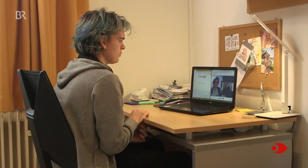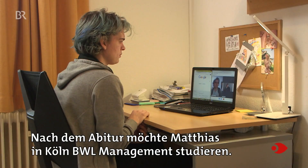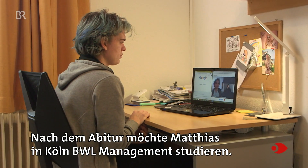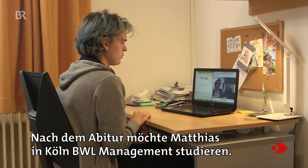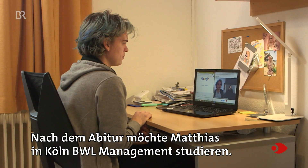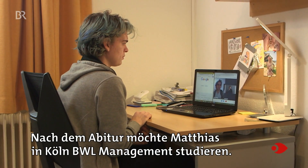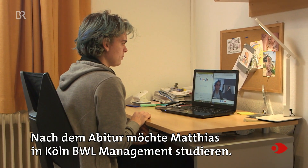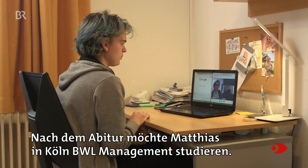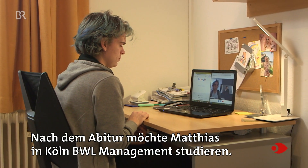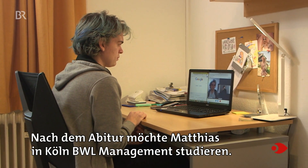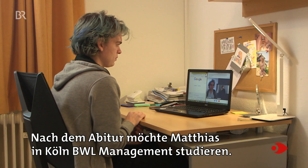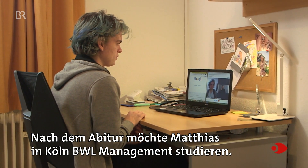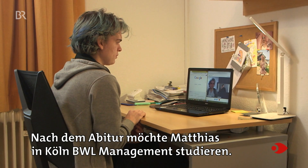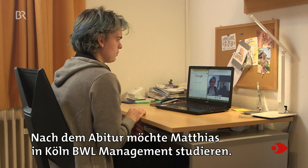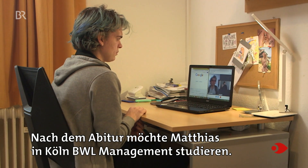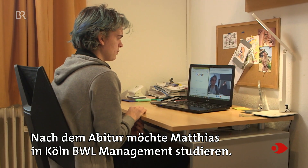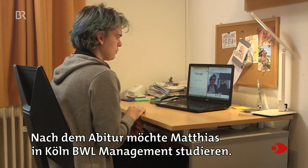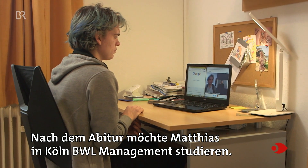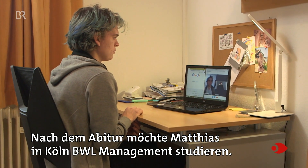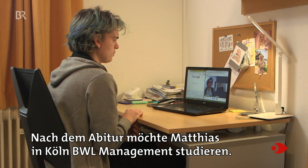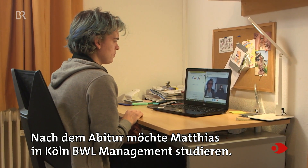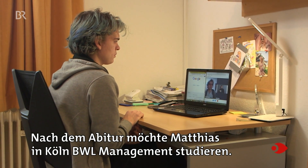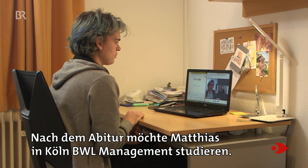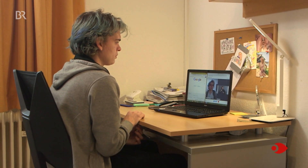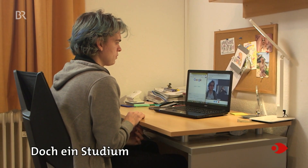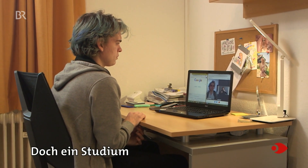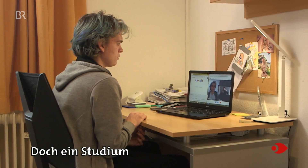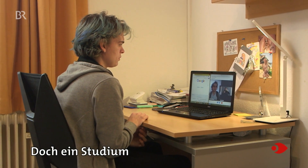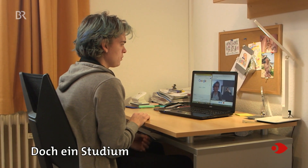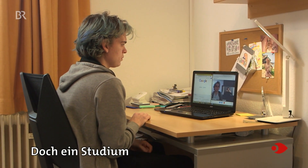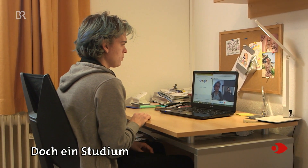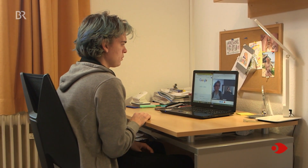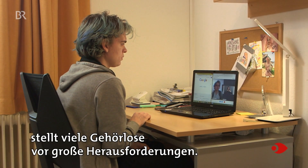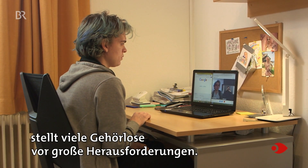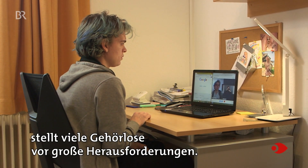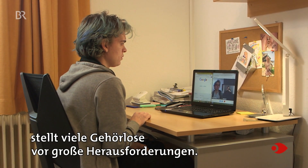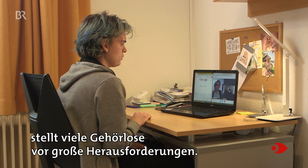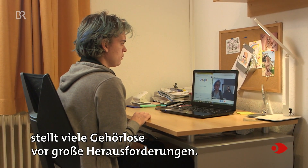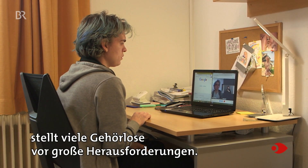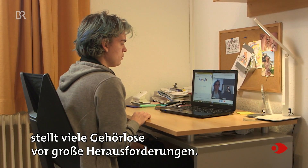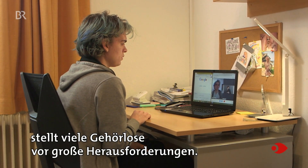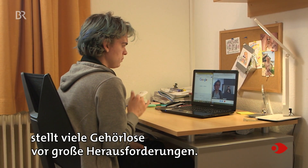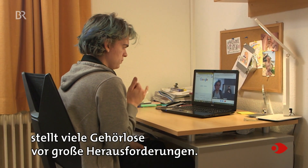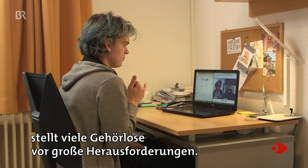Nach dem Abitur möchte Matthias in Köln BWL-Management studieren. Doch ein Studium stellt viele Gehörlose vor große